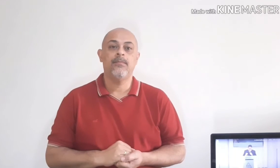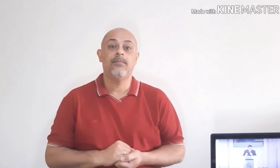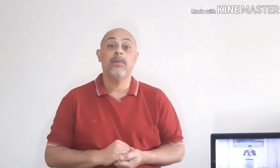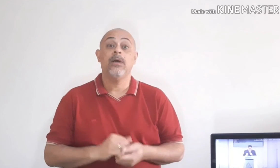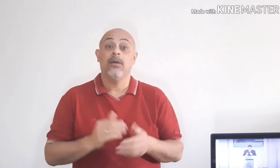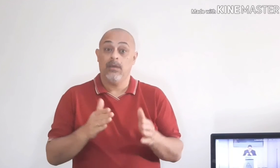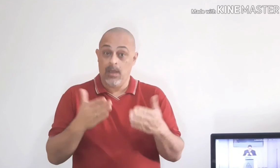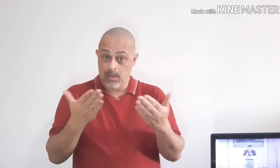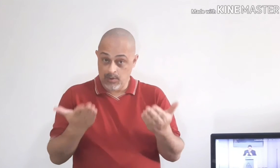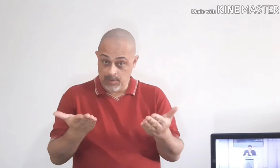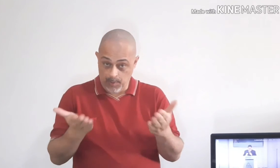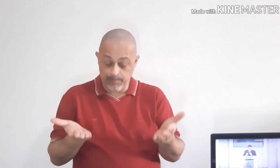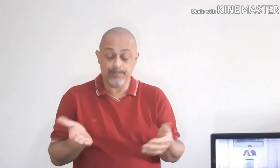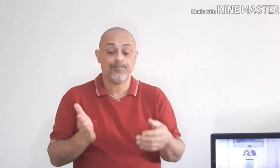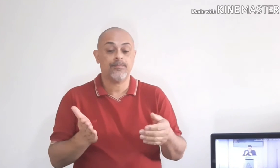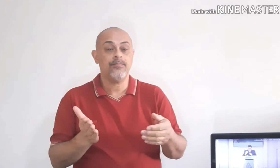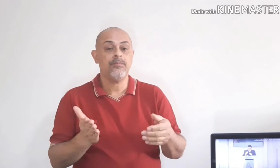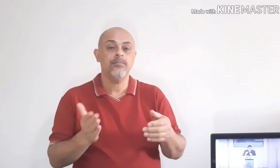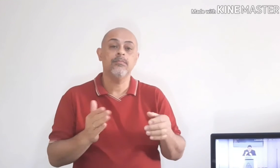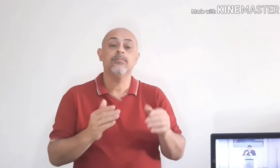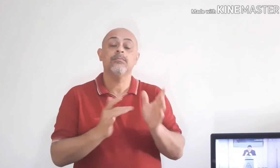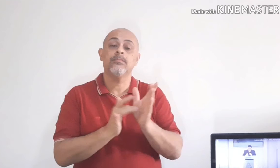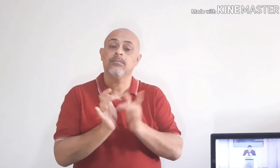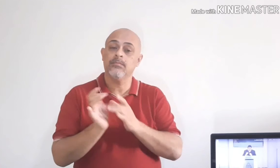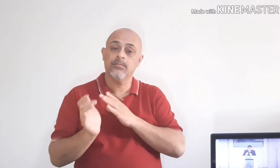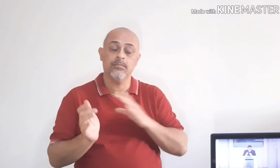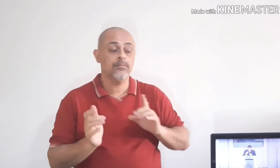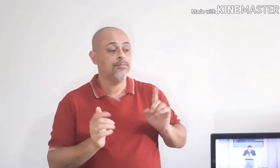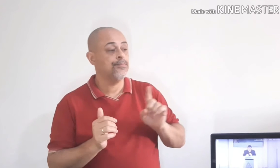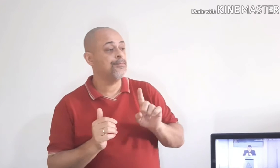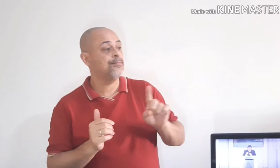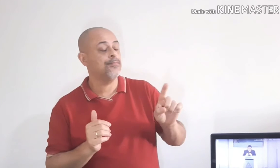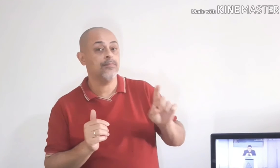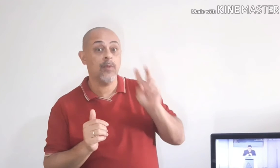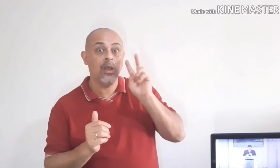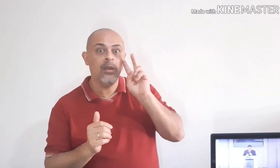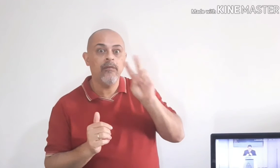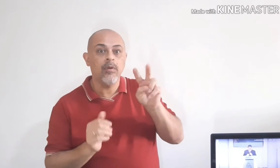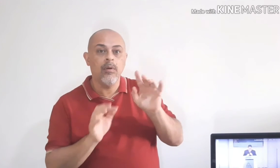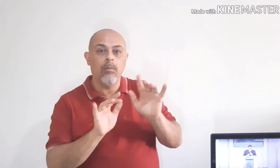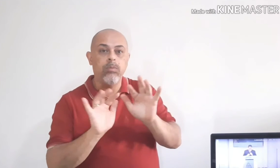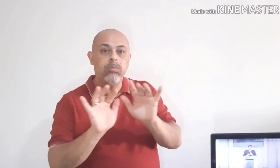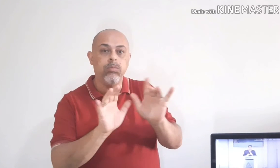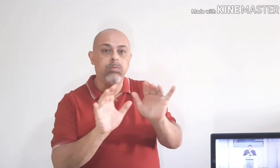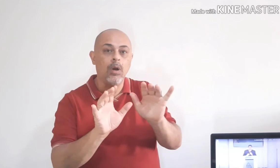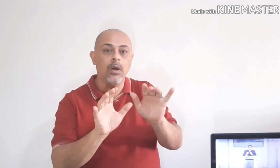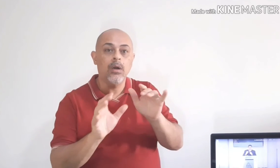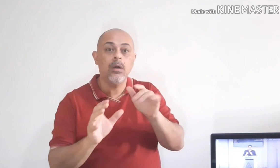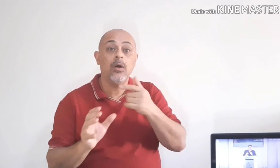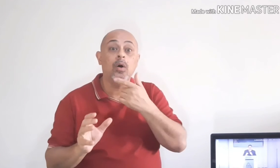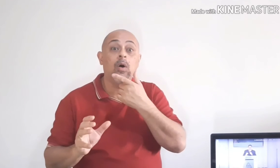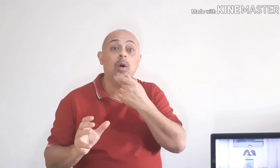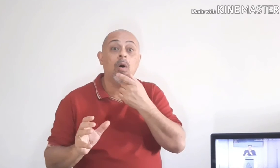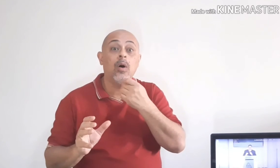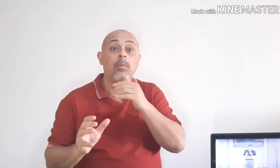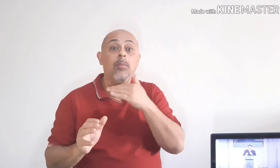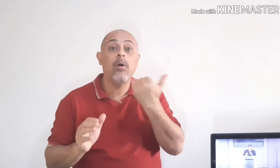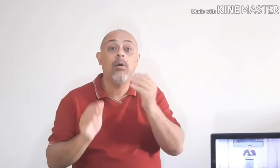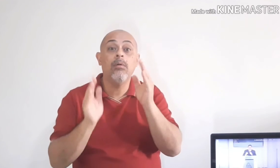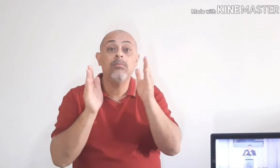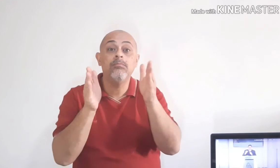como se aproximasse da porta da cidade, eis que saía o enterro do filho único de uma viúva.